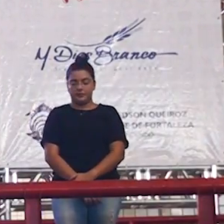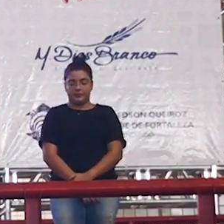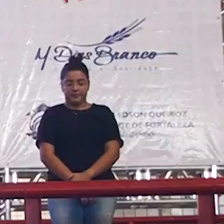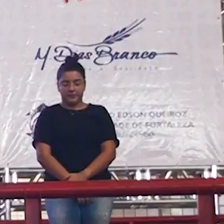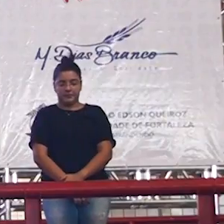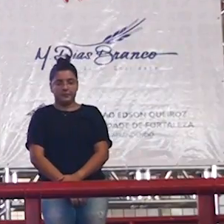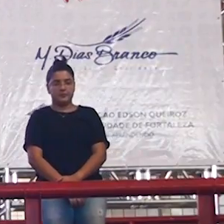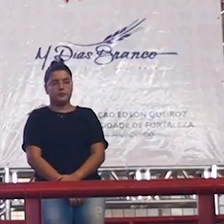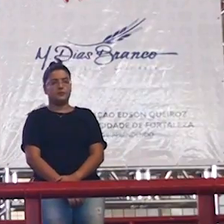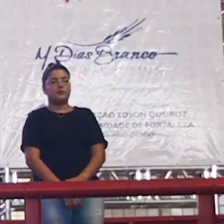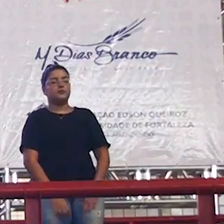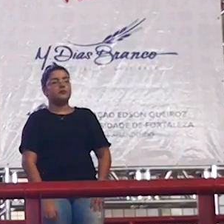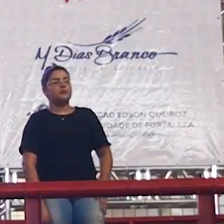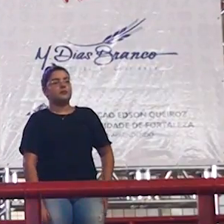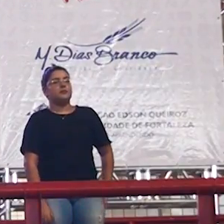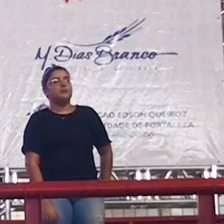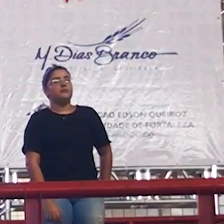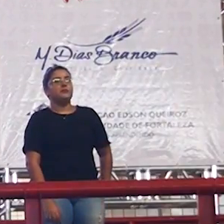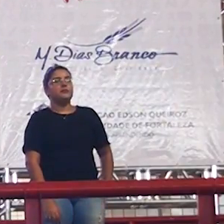Finalmente, né?